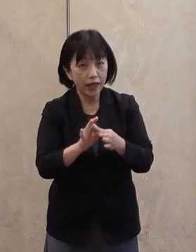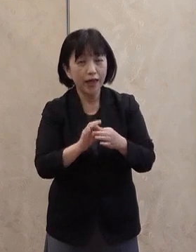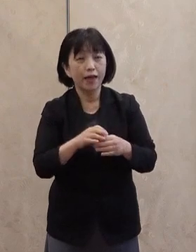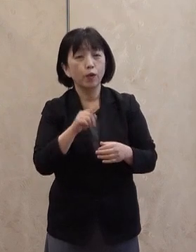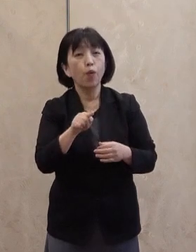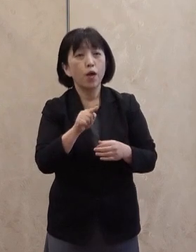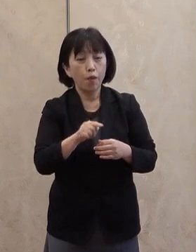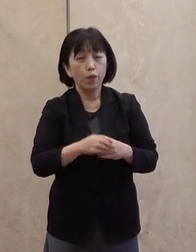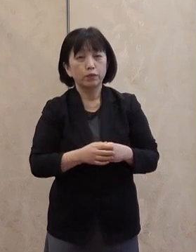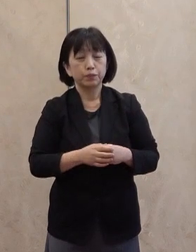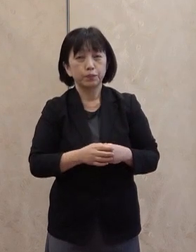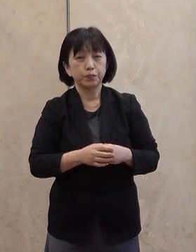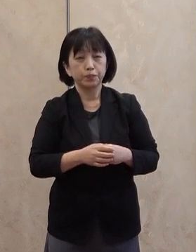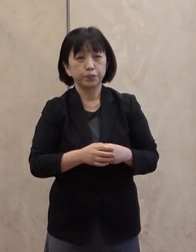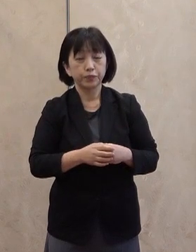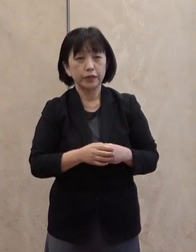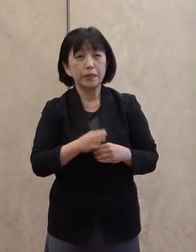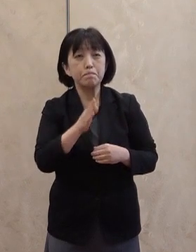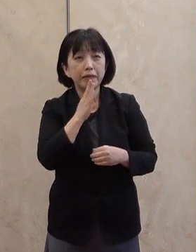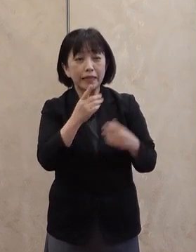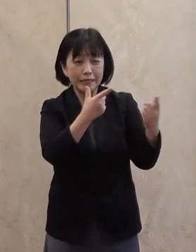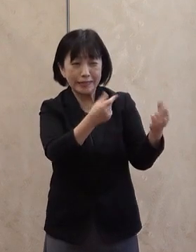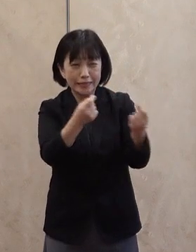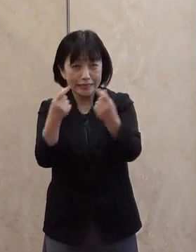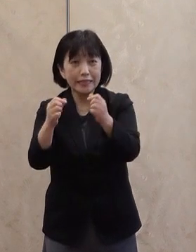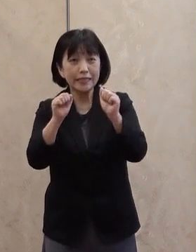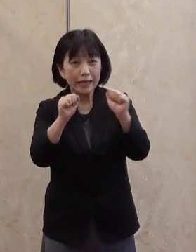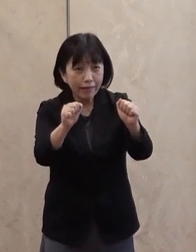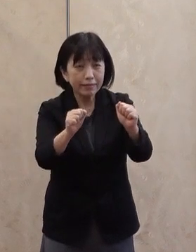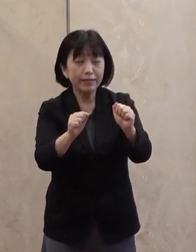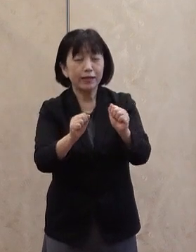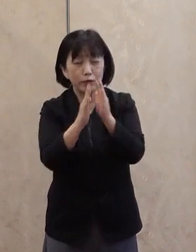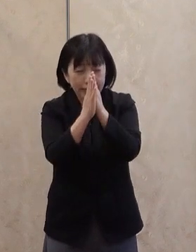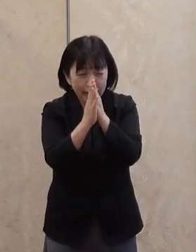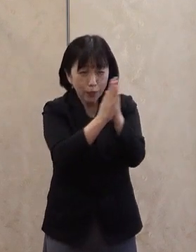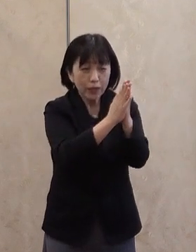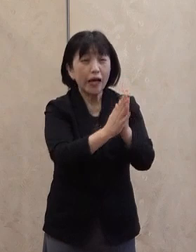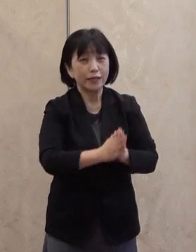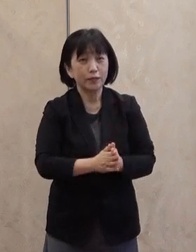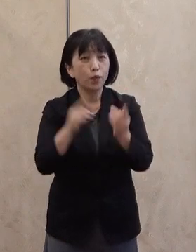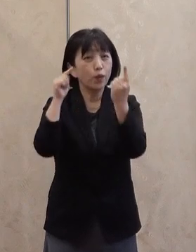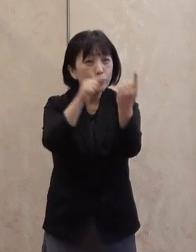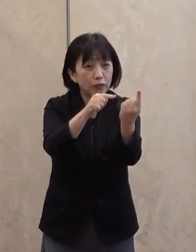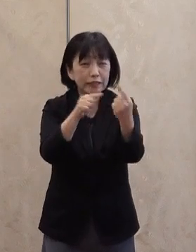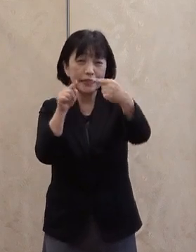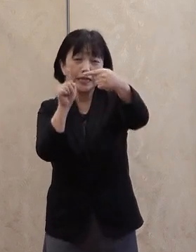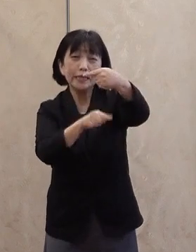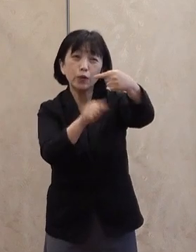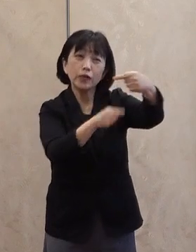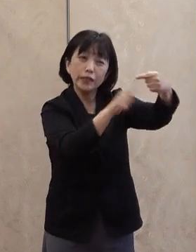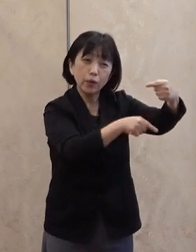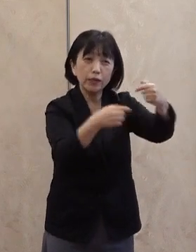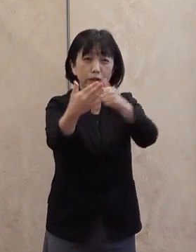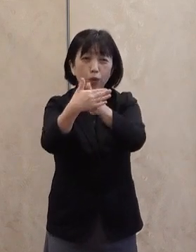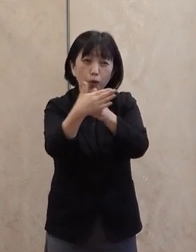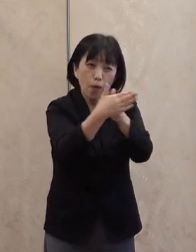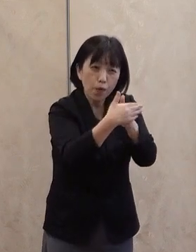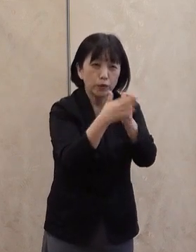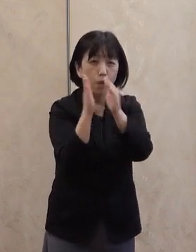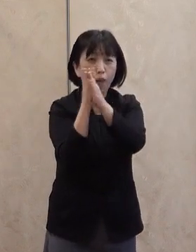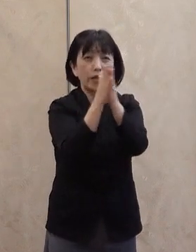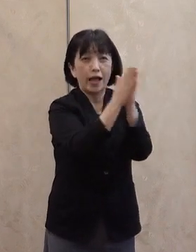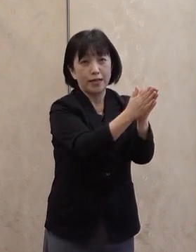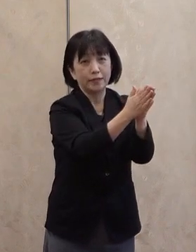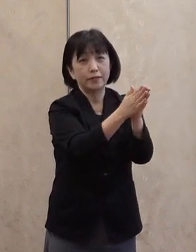これをまさに徹底してお願いする、この措置にお一人お一人もご協力をお願いするということ